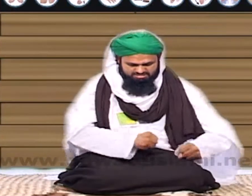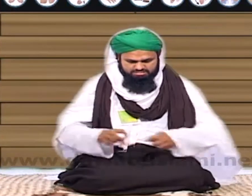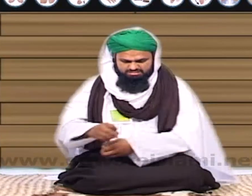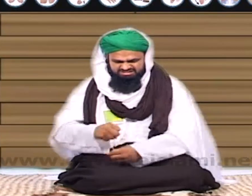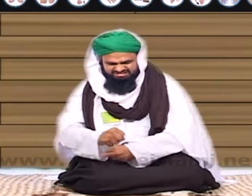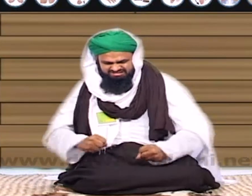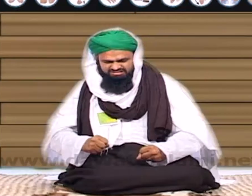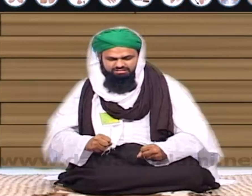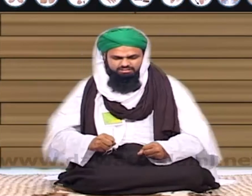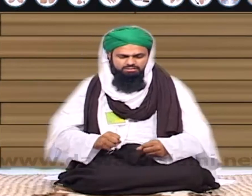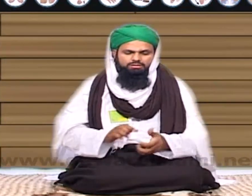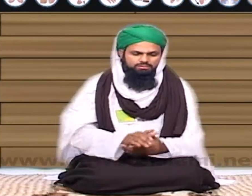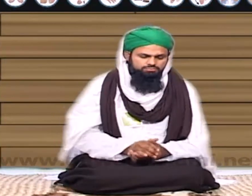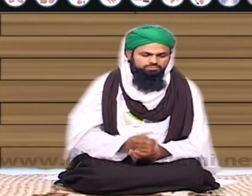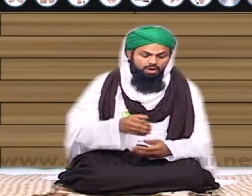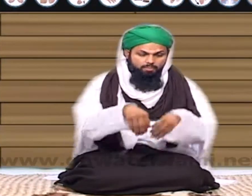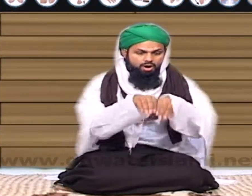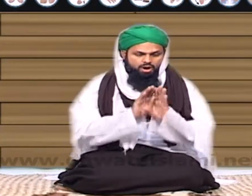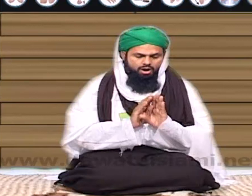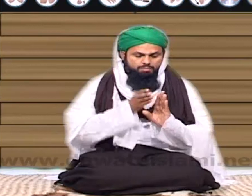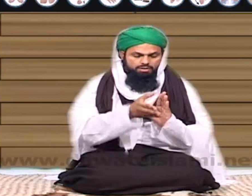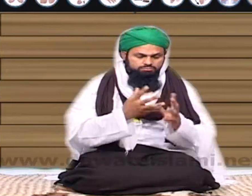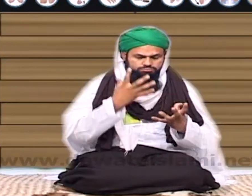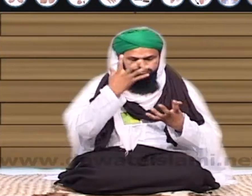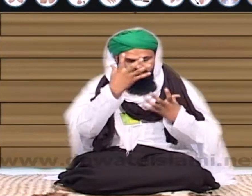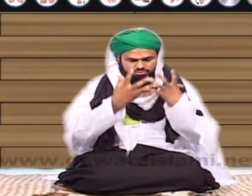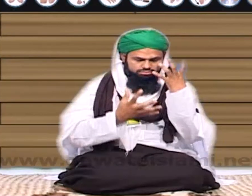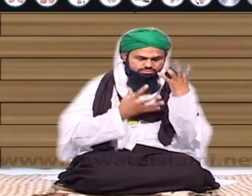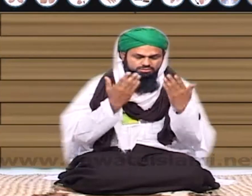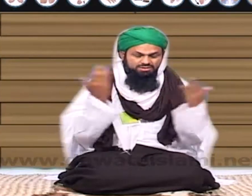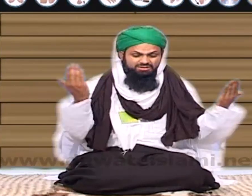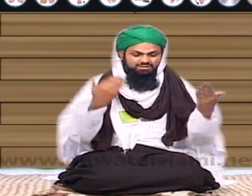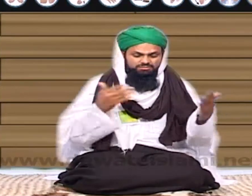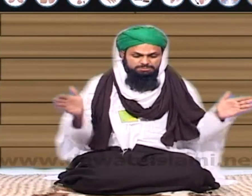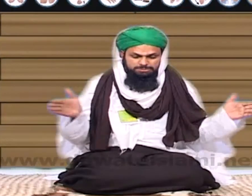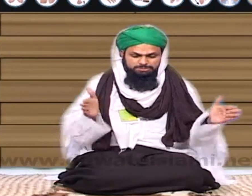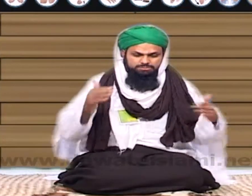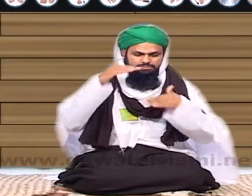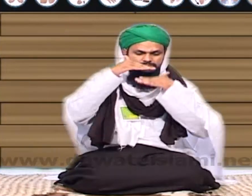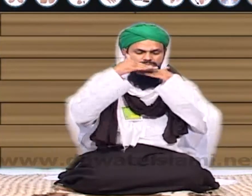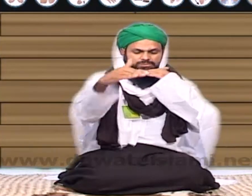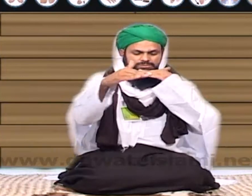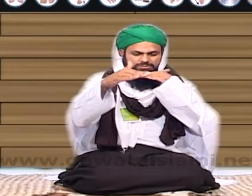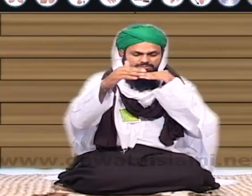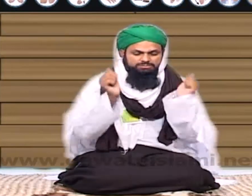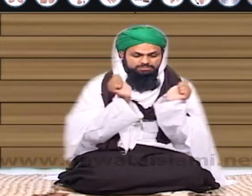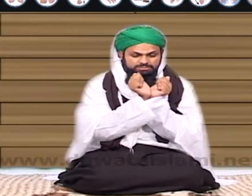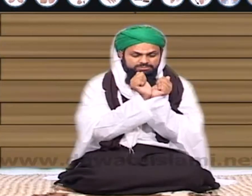زنجیروں میں اس کو بھی جکڑا ہوا. اب ایک آدمی تو ویسے ہی قبر میں جا کر گھبرا جائے، تنگ و تاریخ قبر، اور پھر اوپر سے یہ سخت